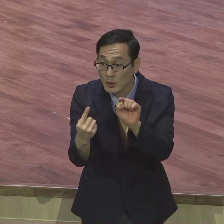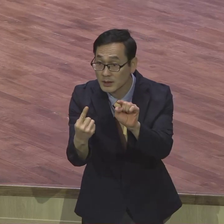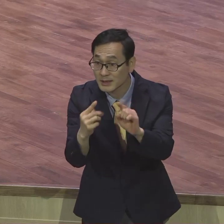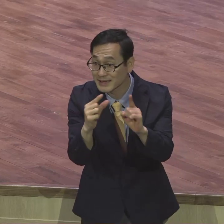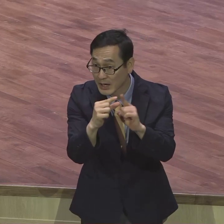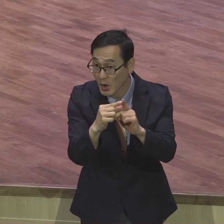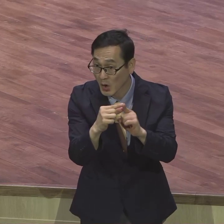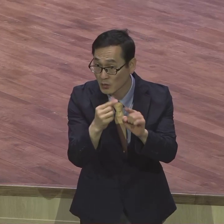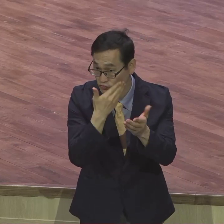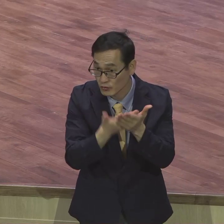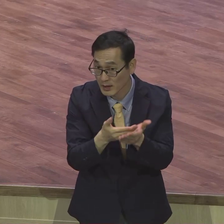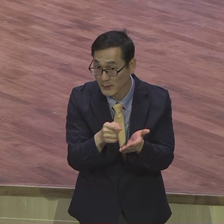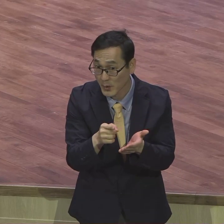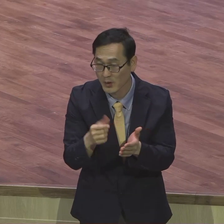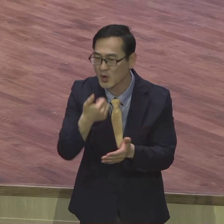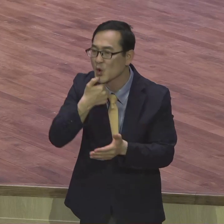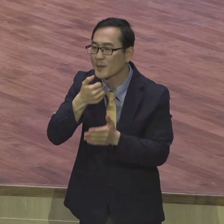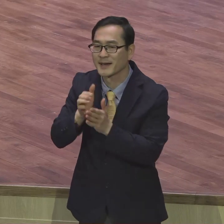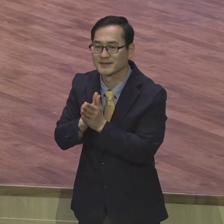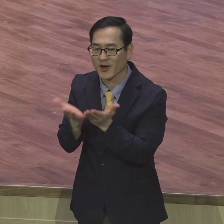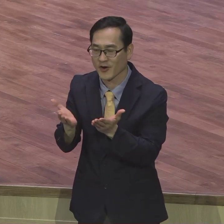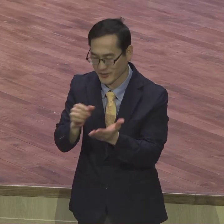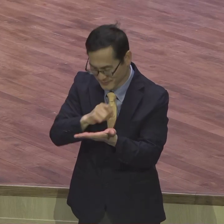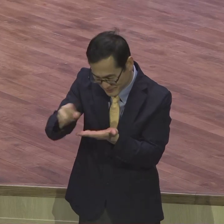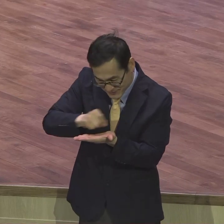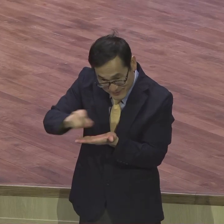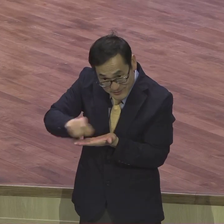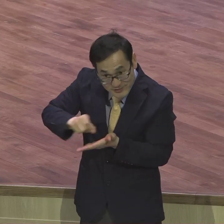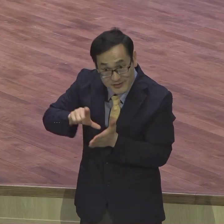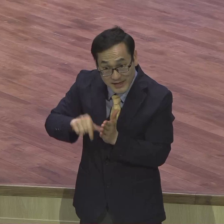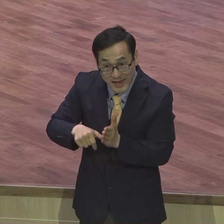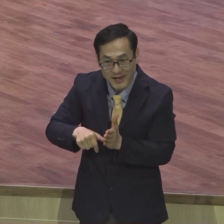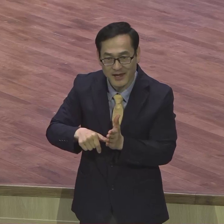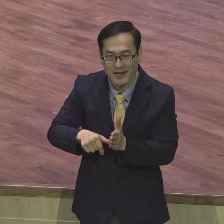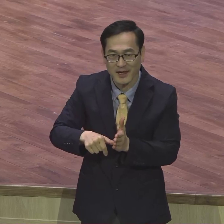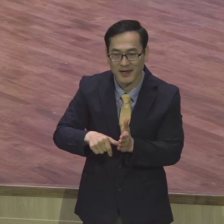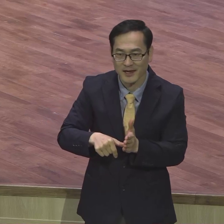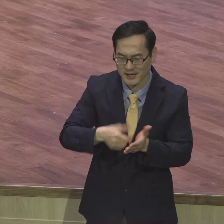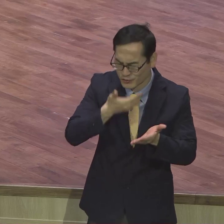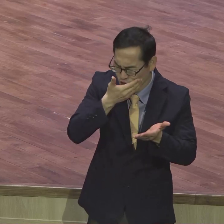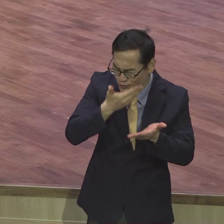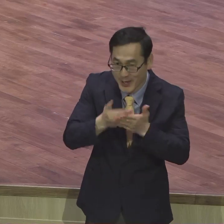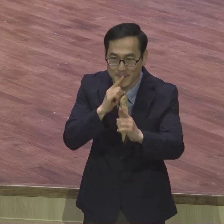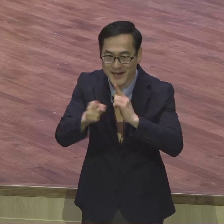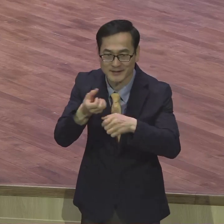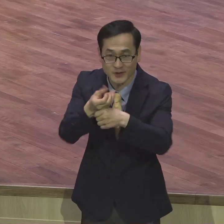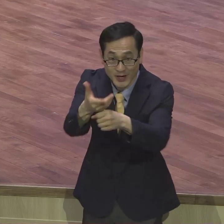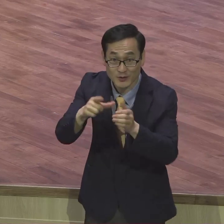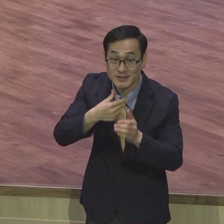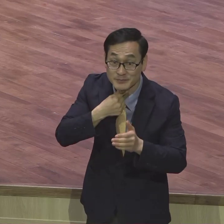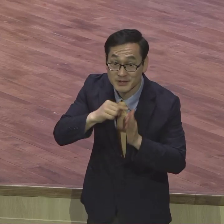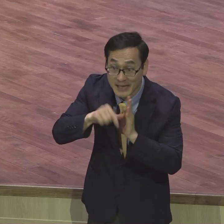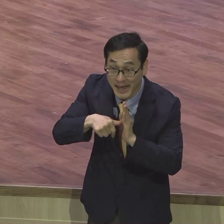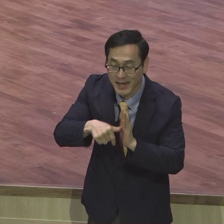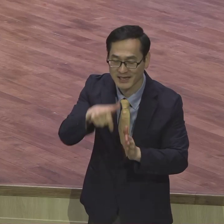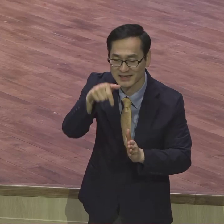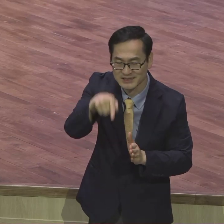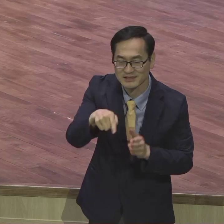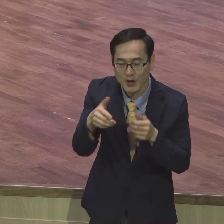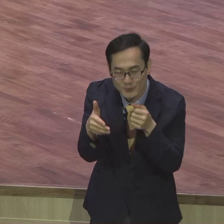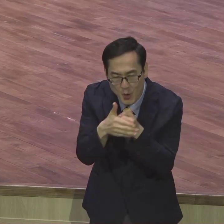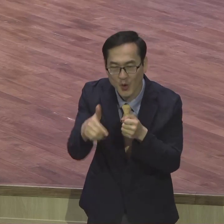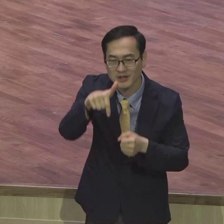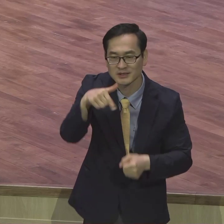서면서 세 차례 크게 그렇게 굵은 핵을 끊는 시점에서 그러므로